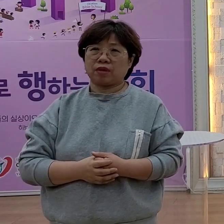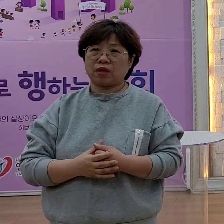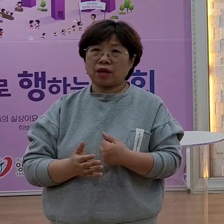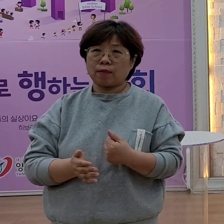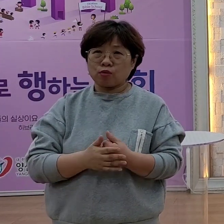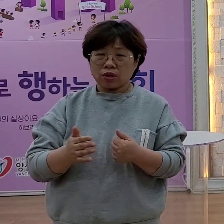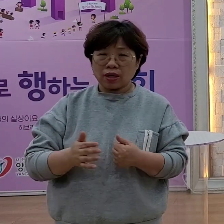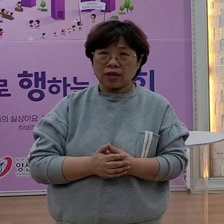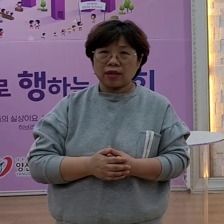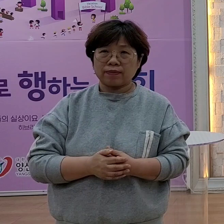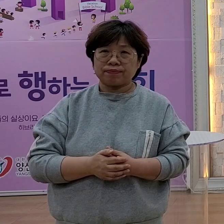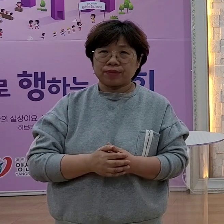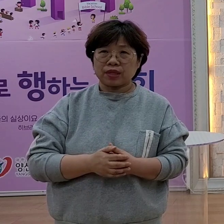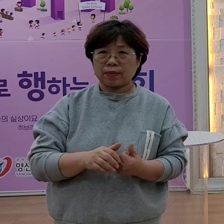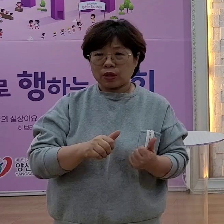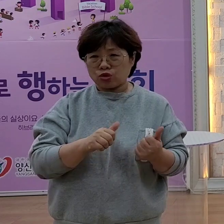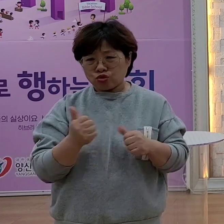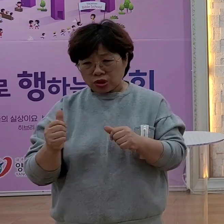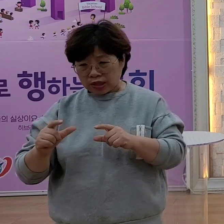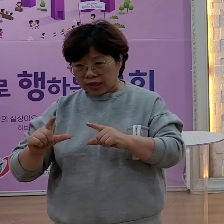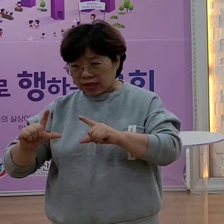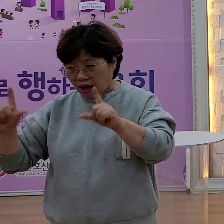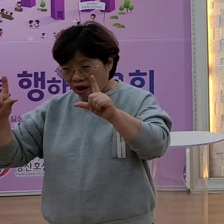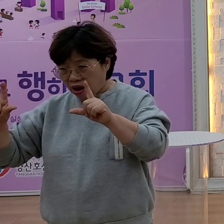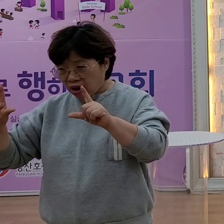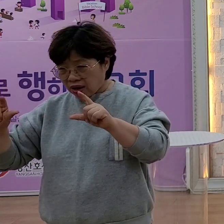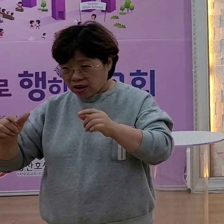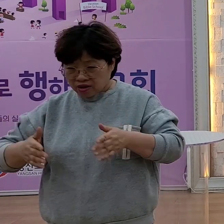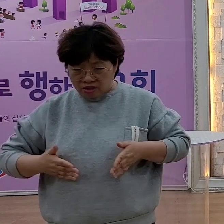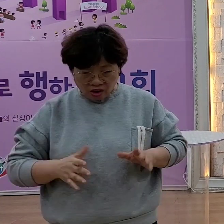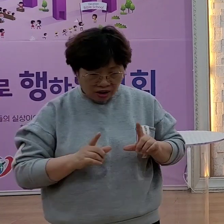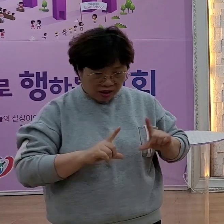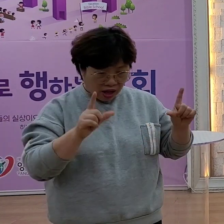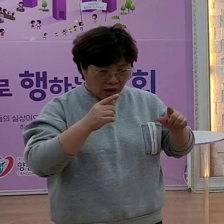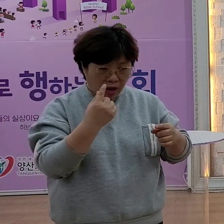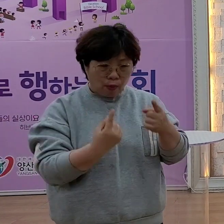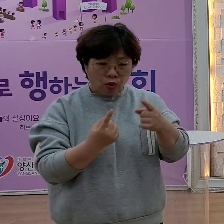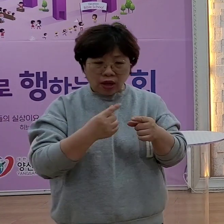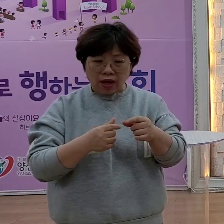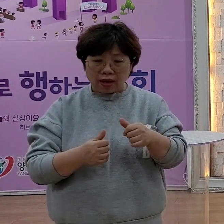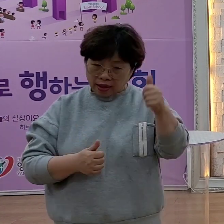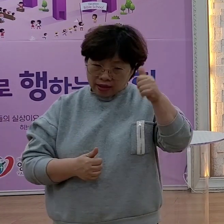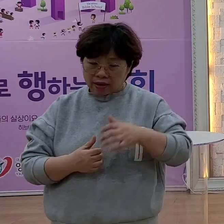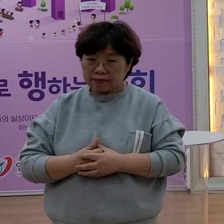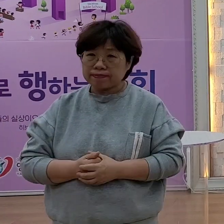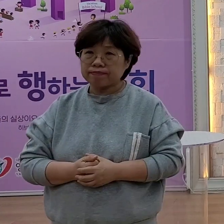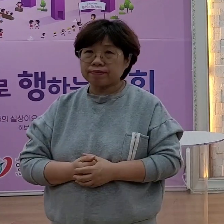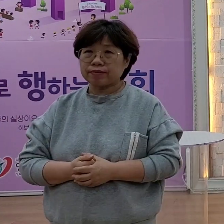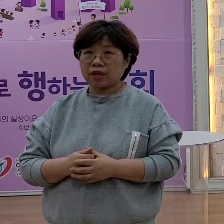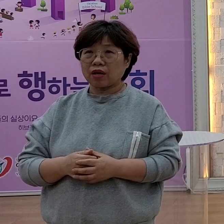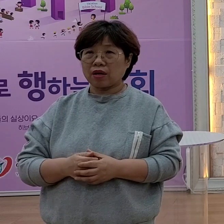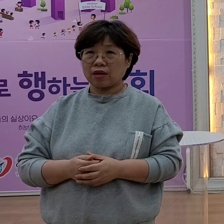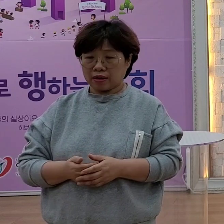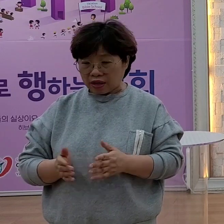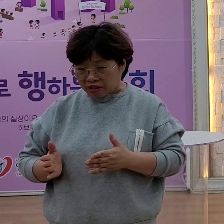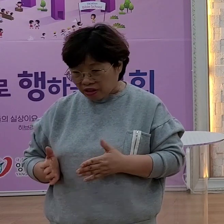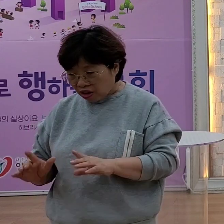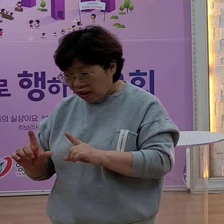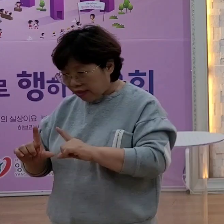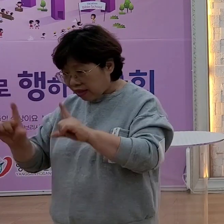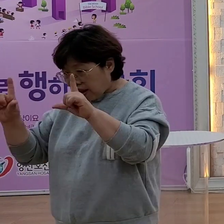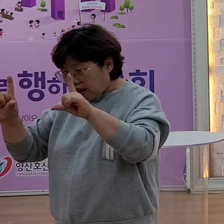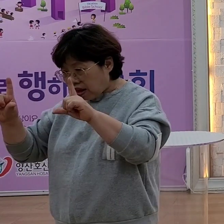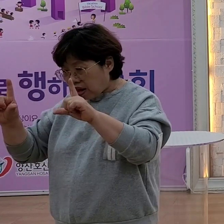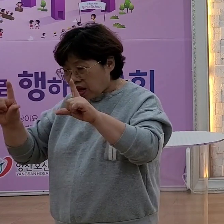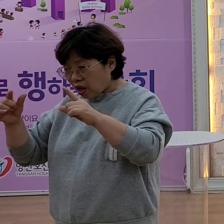날이 출생하는 날보다 나으며 이렇게 되어 있죠. 자, 이게 무슨 말이냐면 태어난